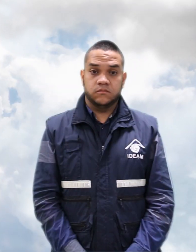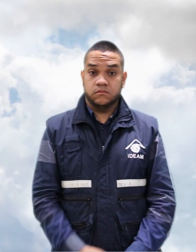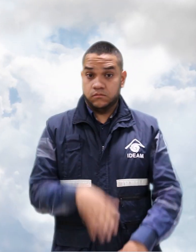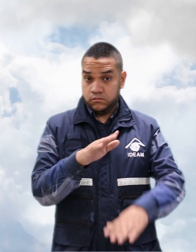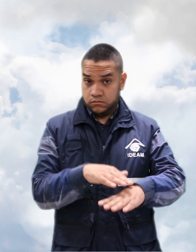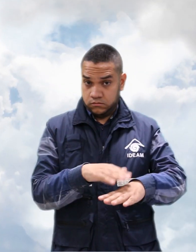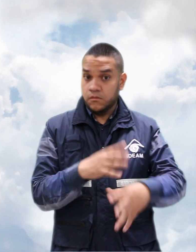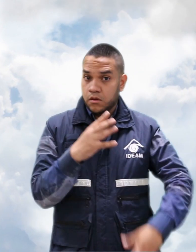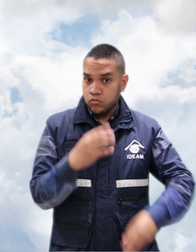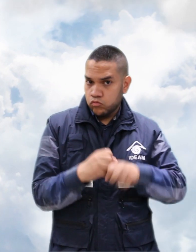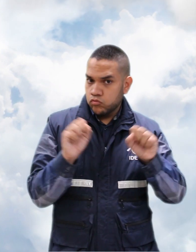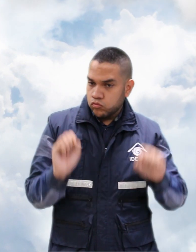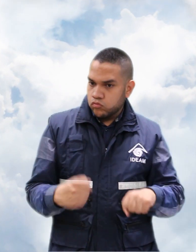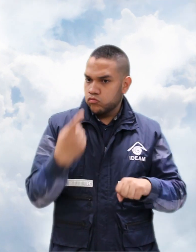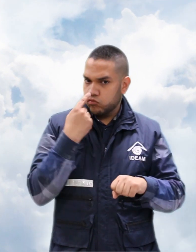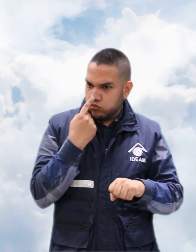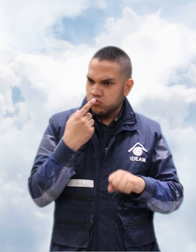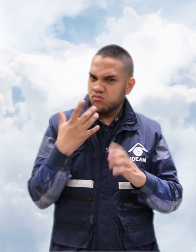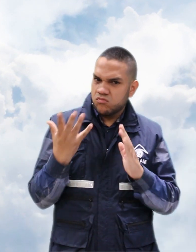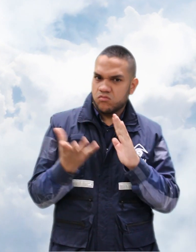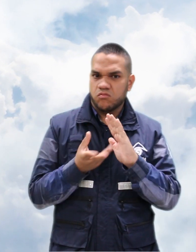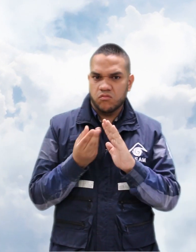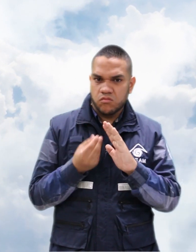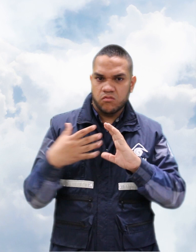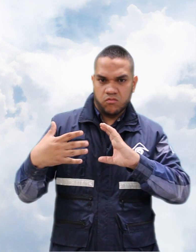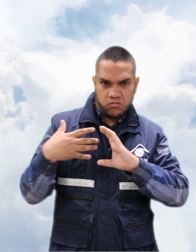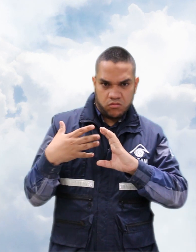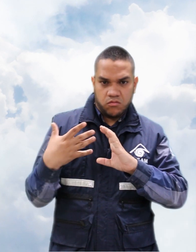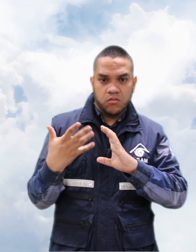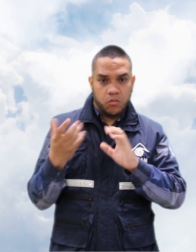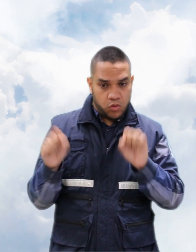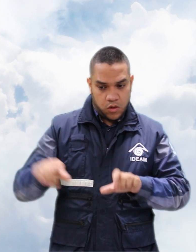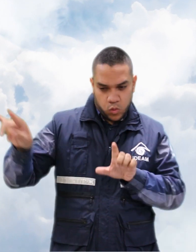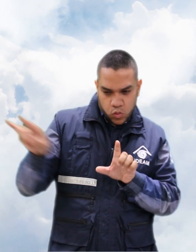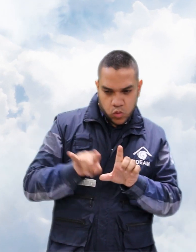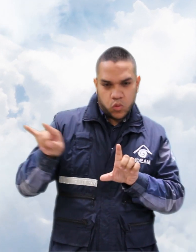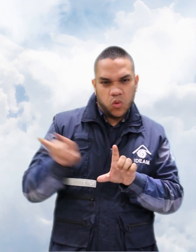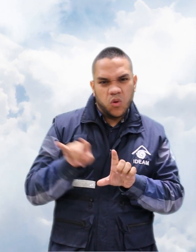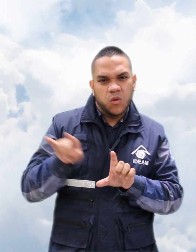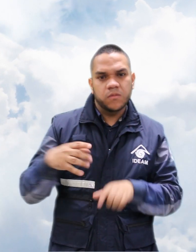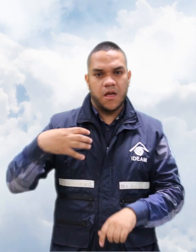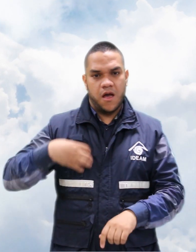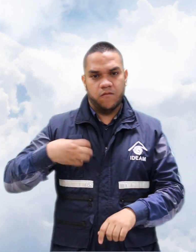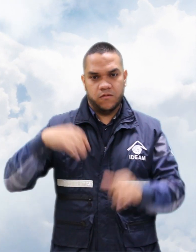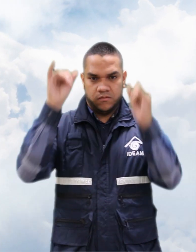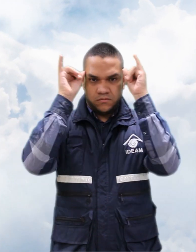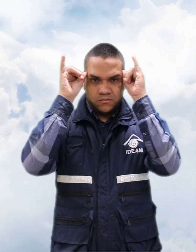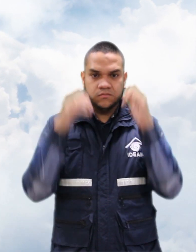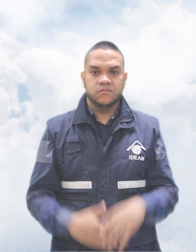Adicionalmente, los invitamos a descargar nuestro aplicativo Mi Pronóstico disponibles para iPhone y Android.